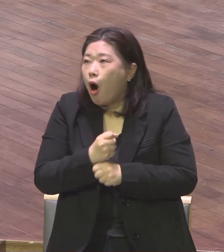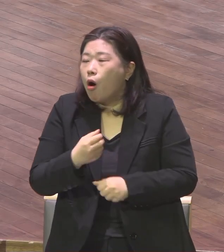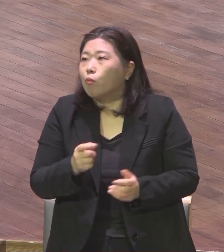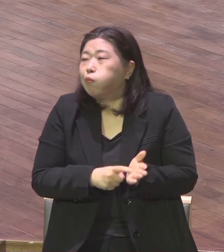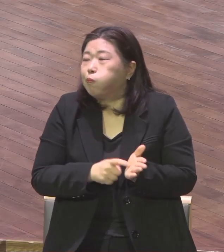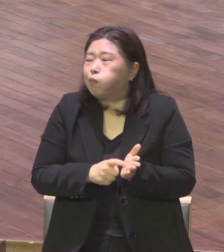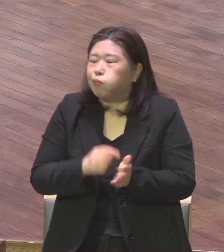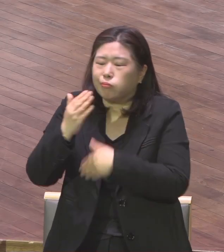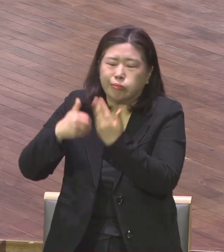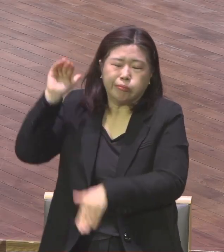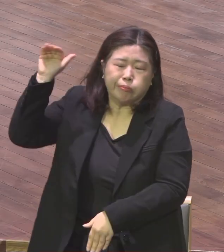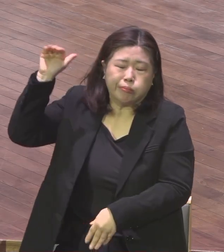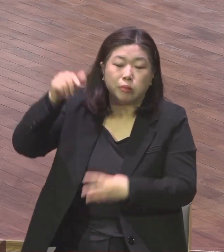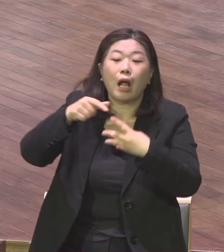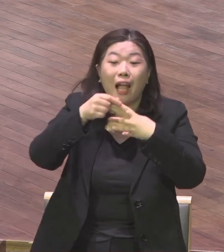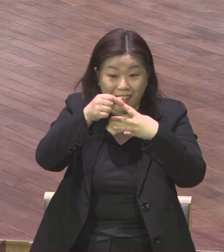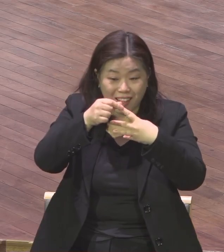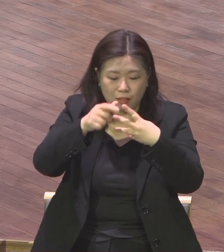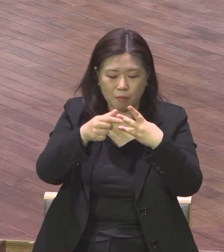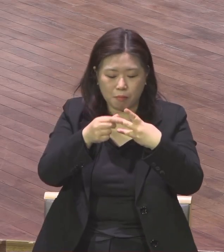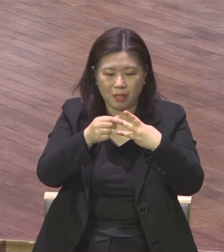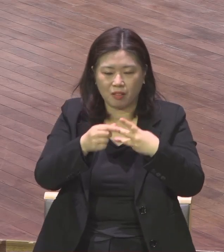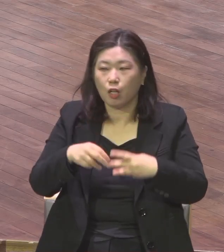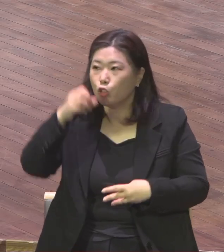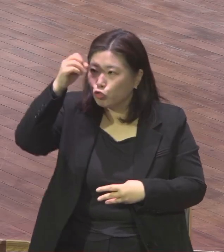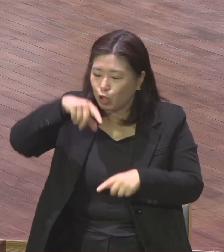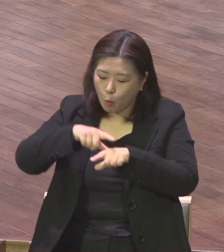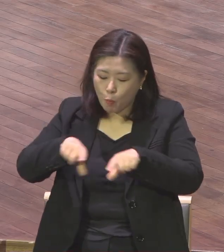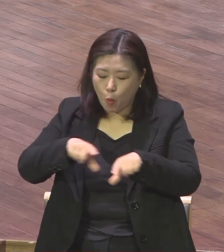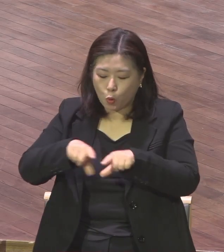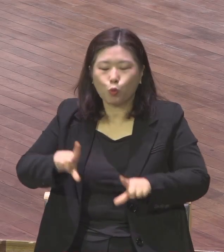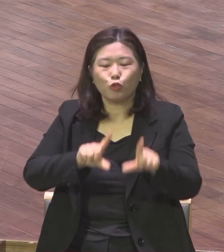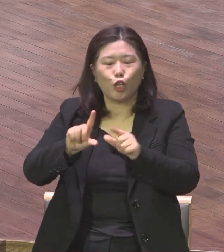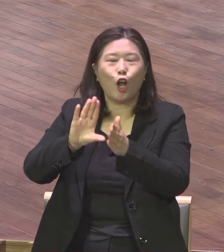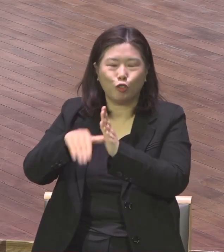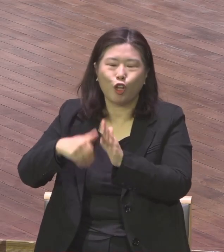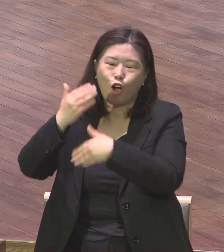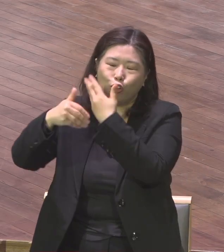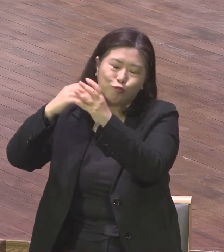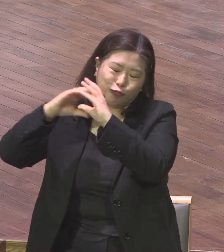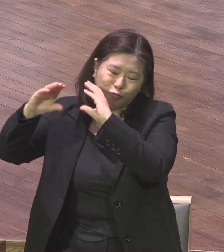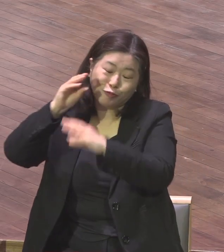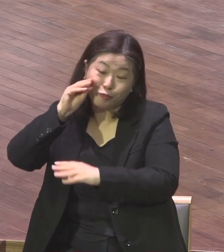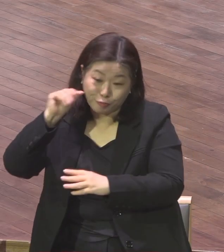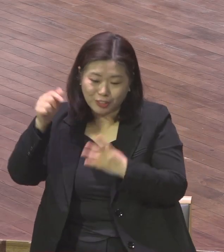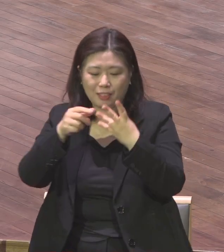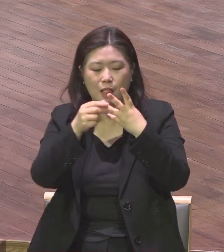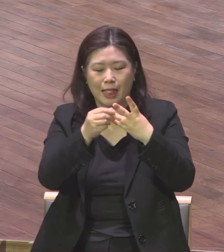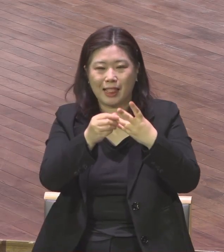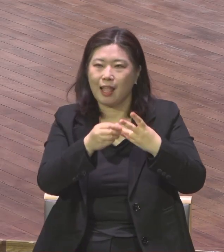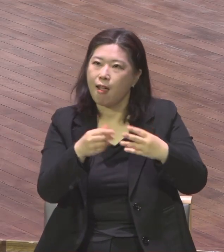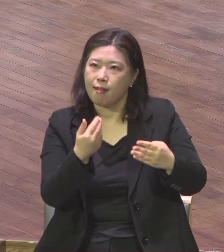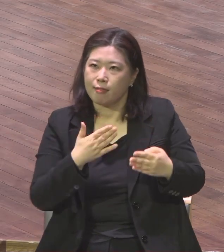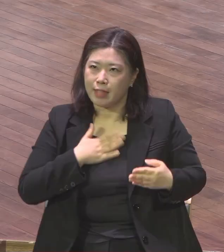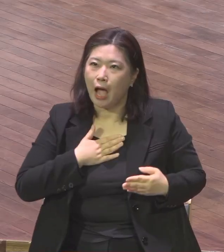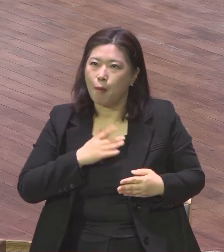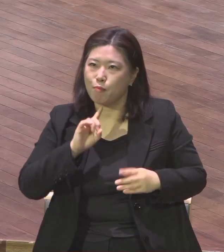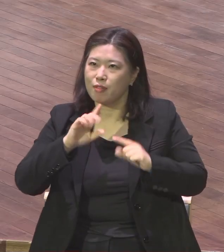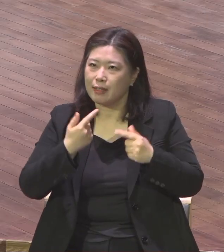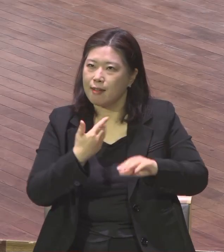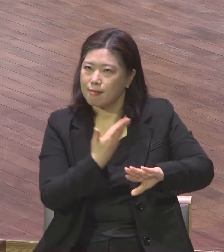여기에다 더 나아가 다른 사람을 위하여 기도하는 도구의 단계, 그리고 가장 최고의 기도가 뭐냐? 감사의